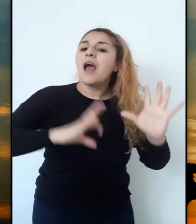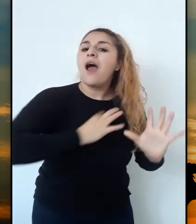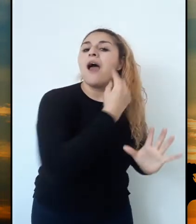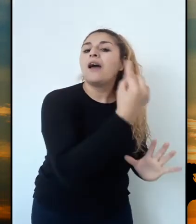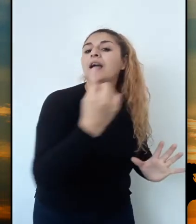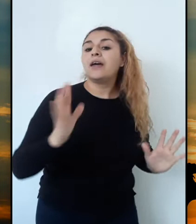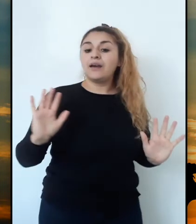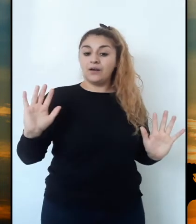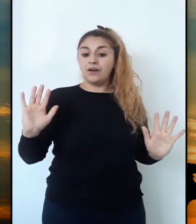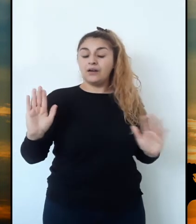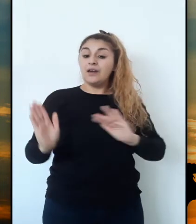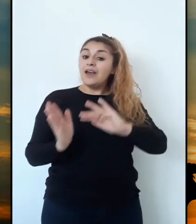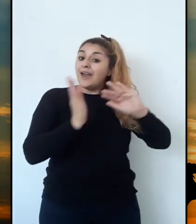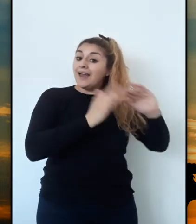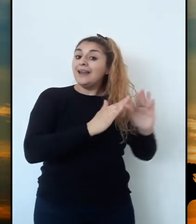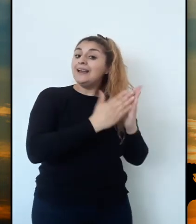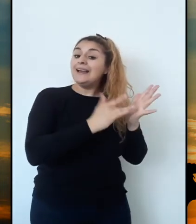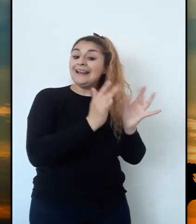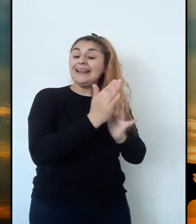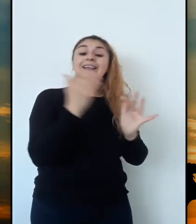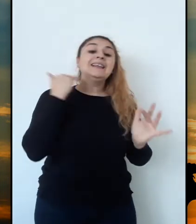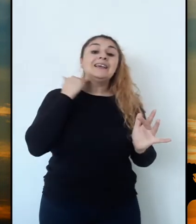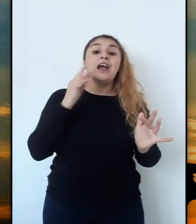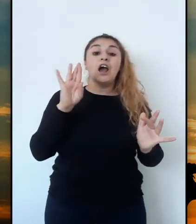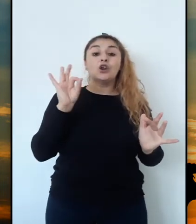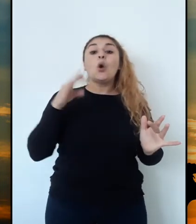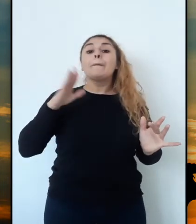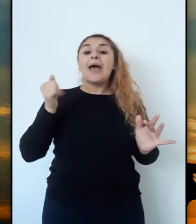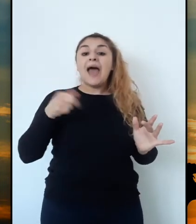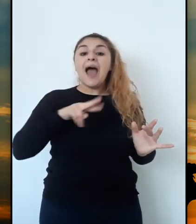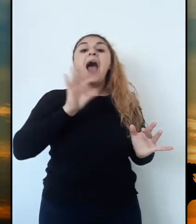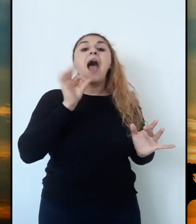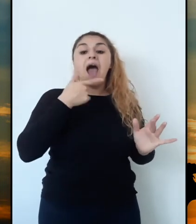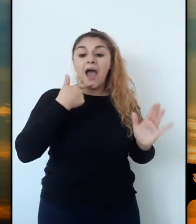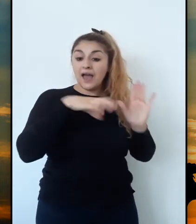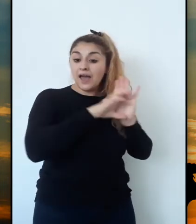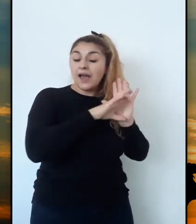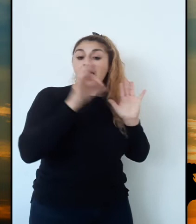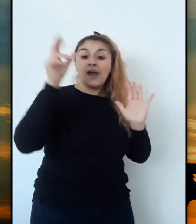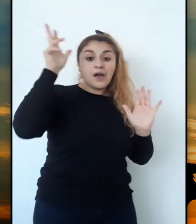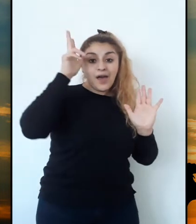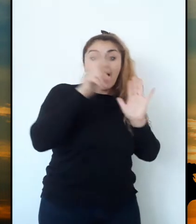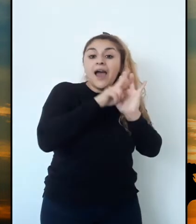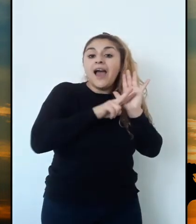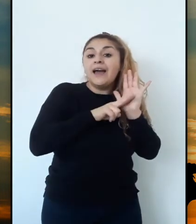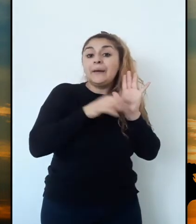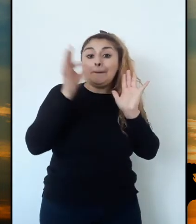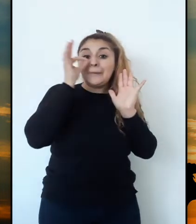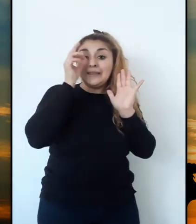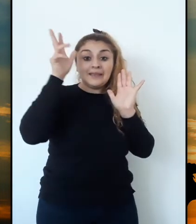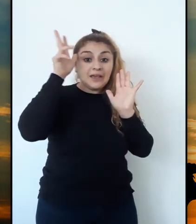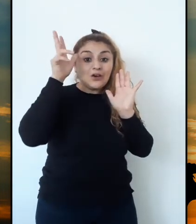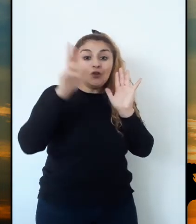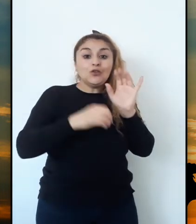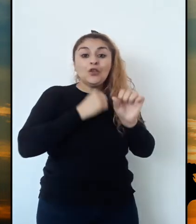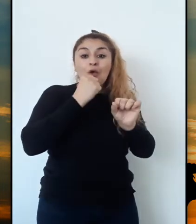Dans Romains 8, versets 28 à 29. En Romanos 8, 28, 29.